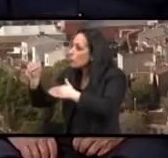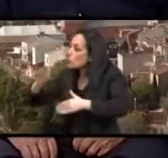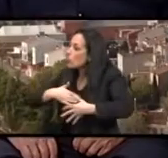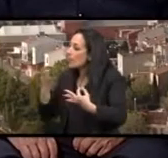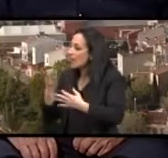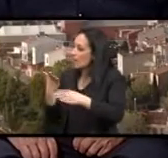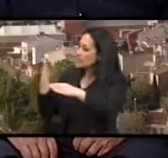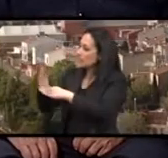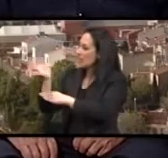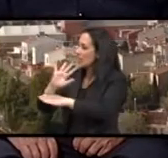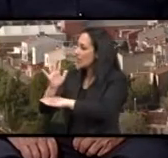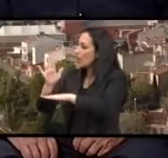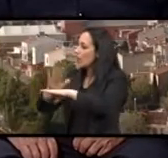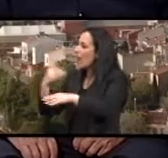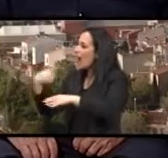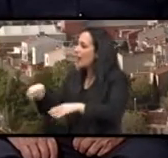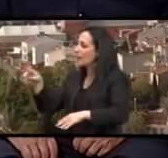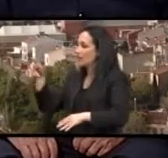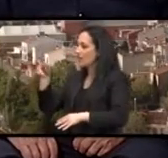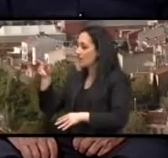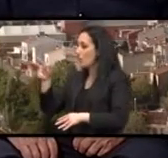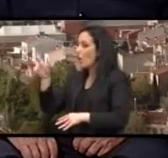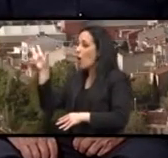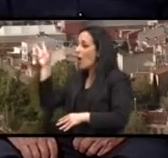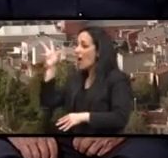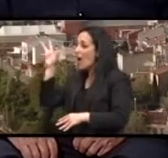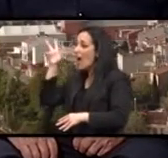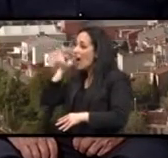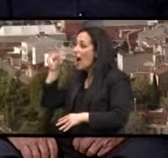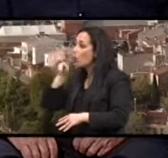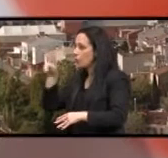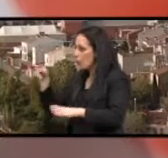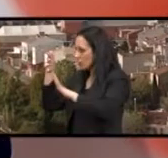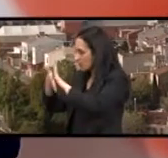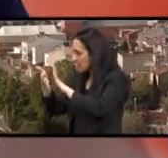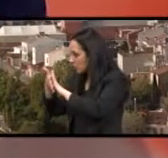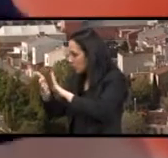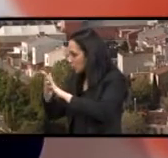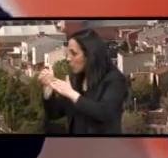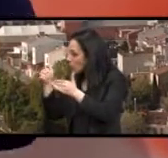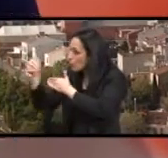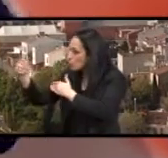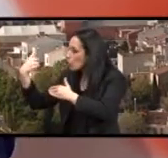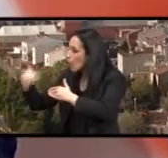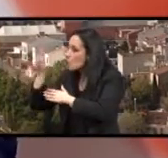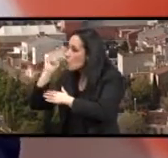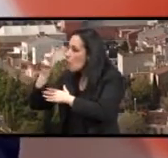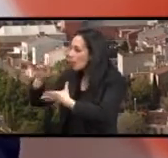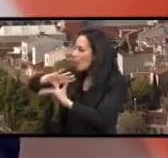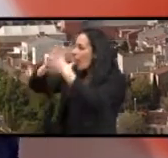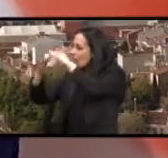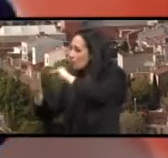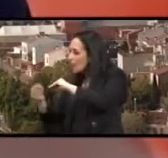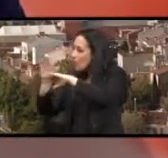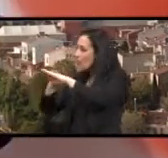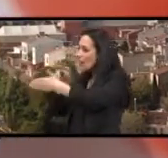tenir audiodescripció per posar-nos en un pinganillo una aplicació que portarem en el mòbil que es comunicarà amb la